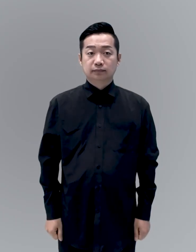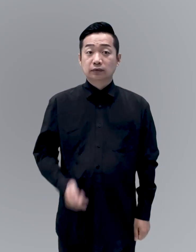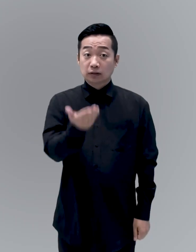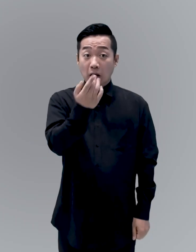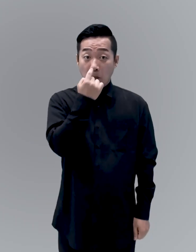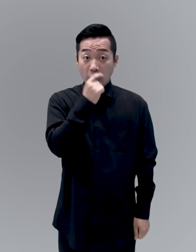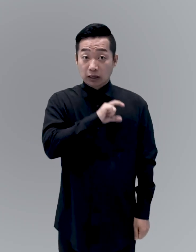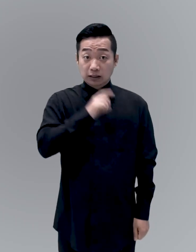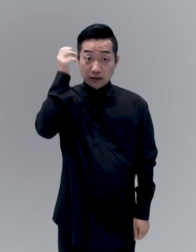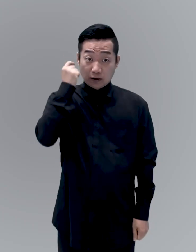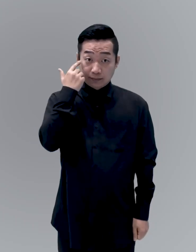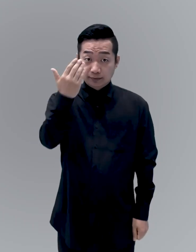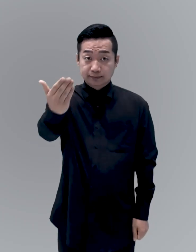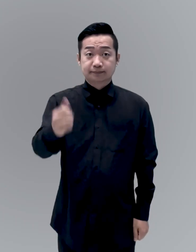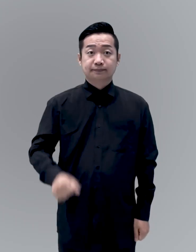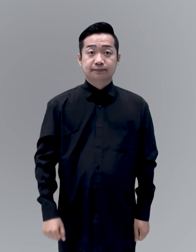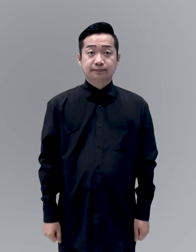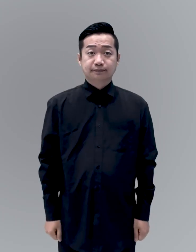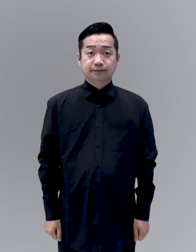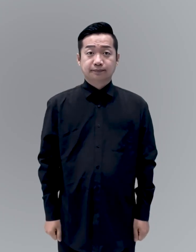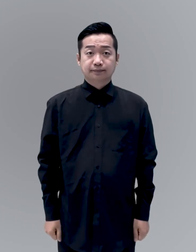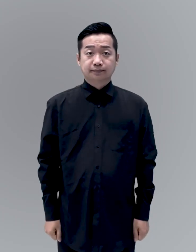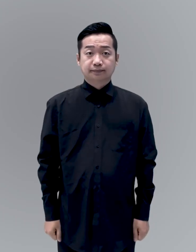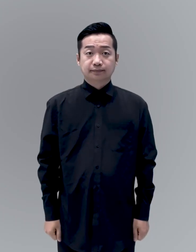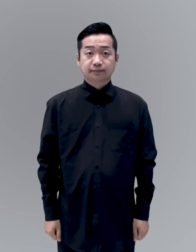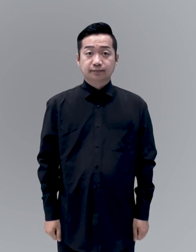본인 이름 기억하시나요?